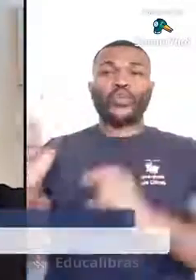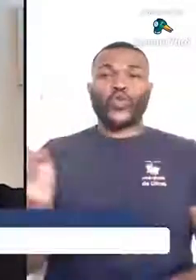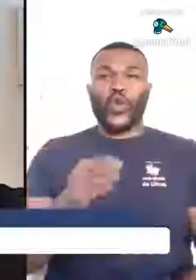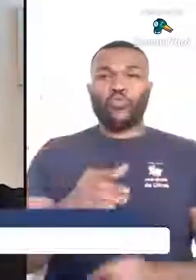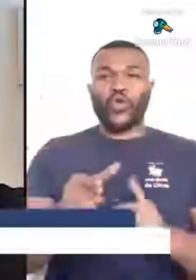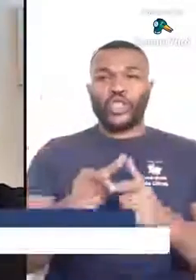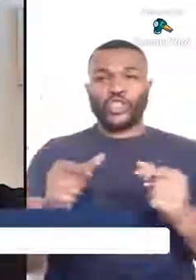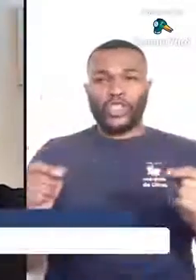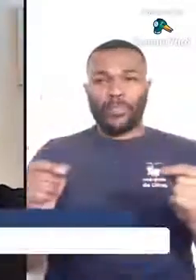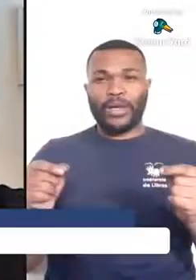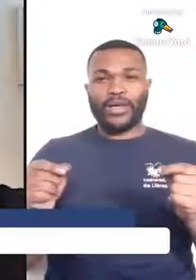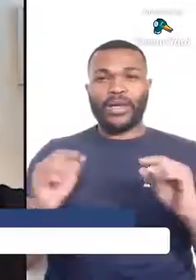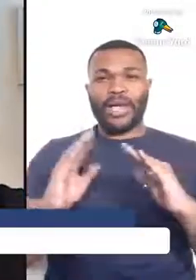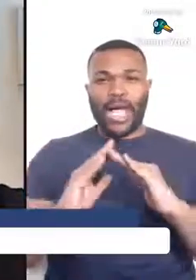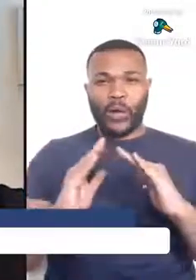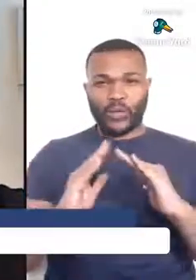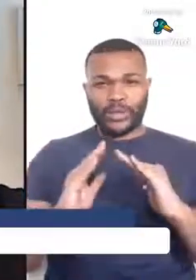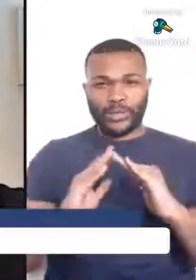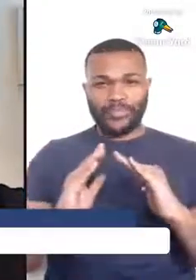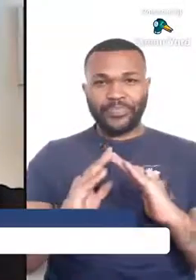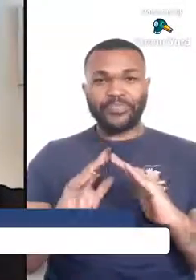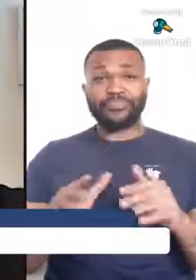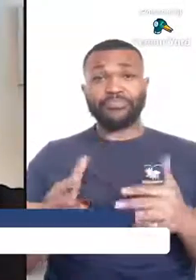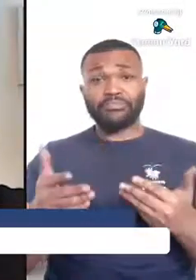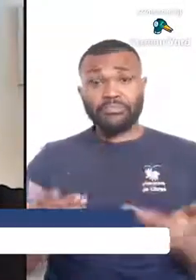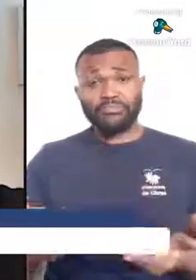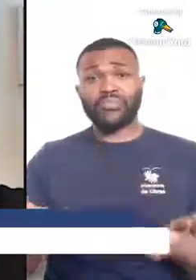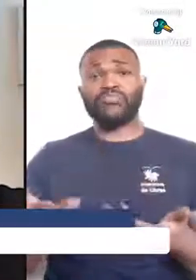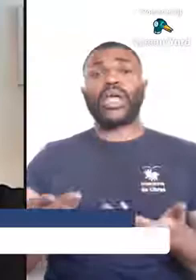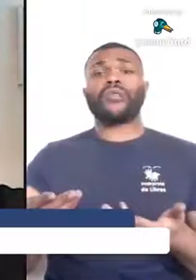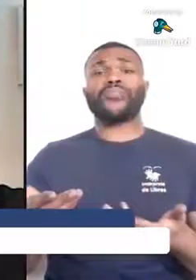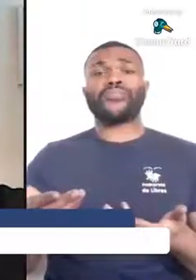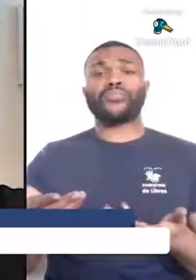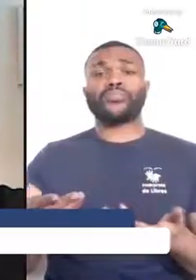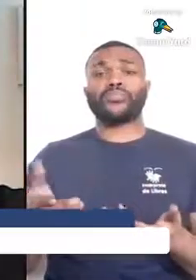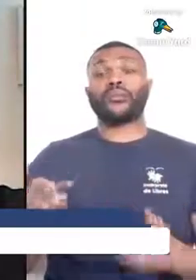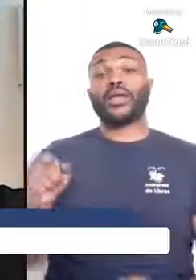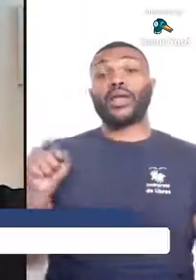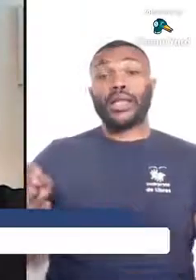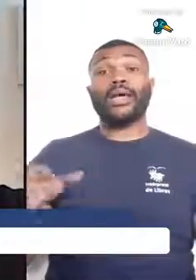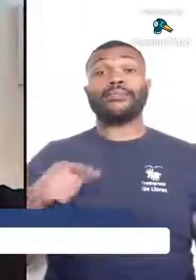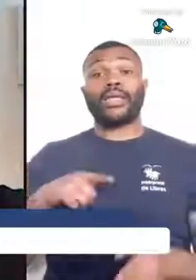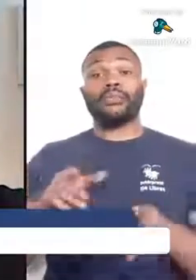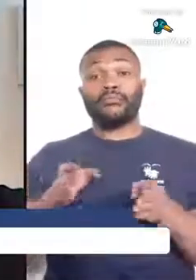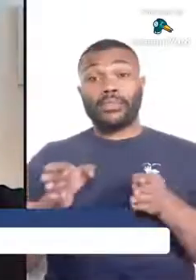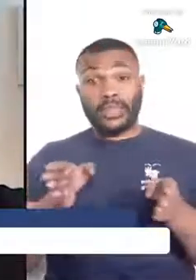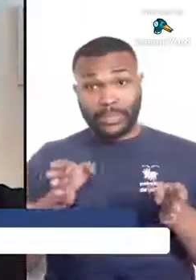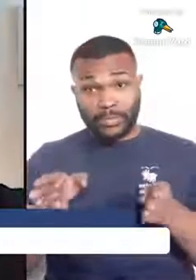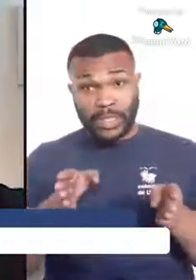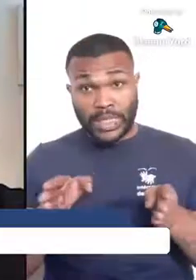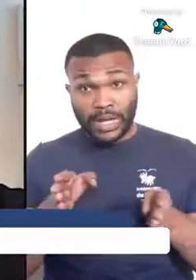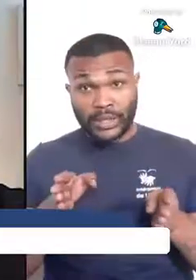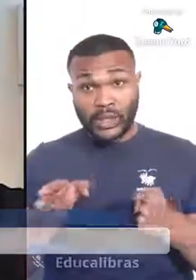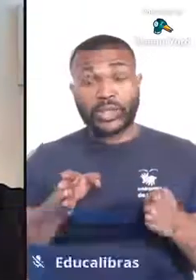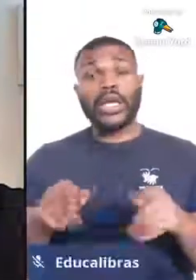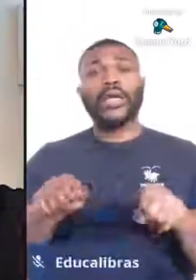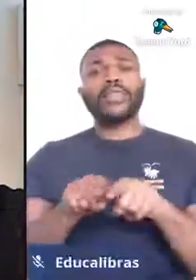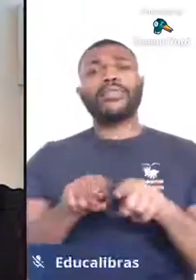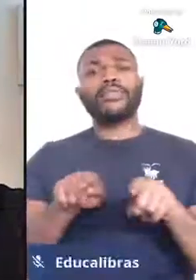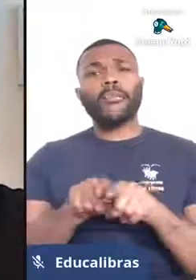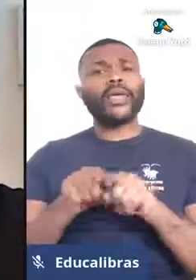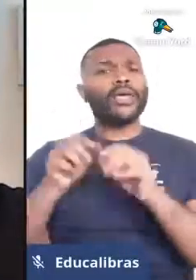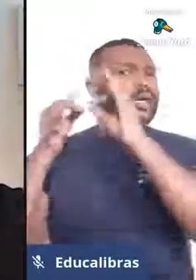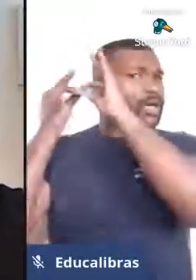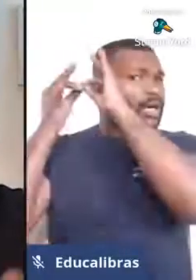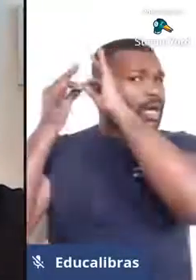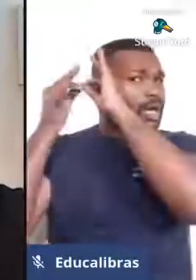já está adequado, então não só a acessibilidade, mas a audiodescrição do